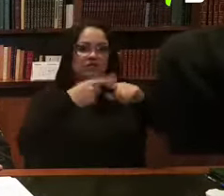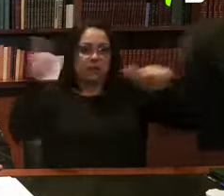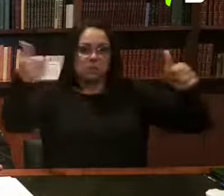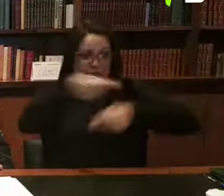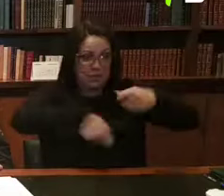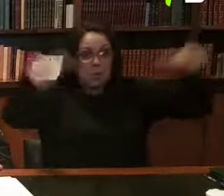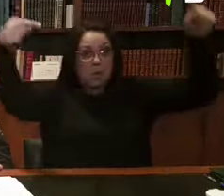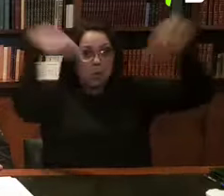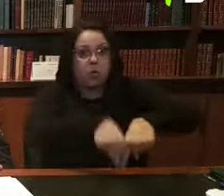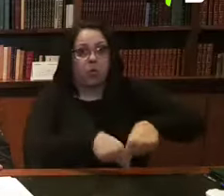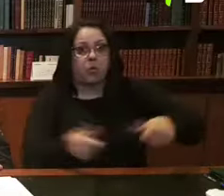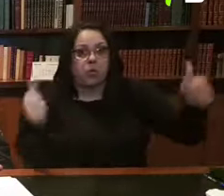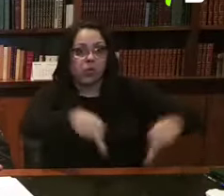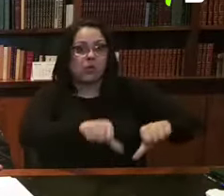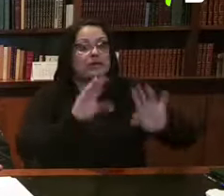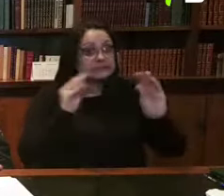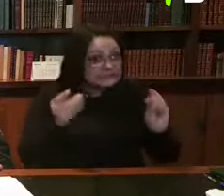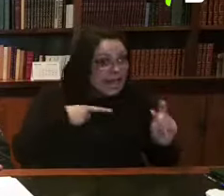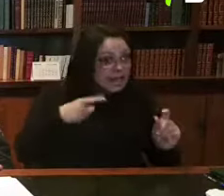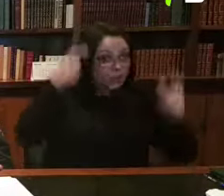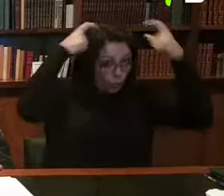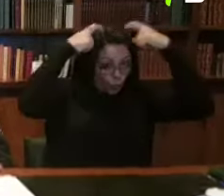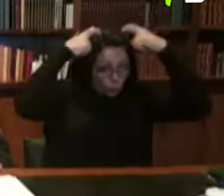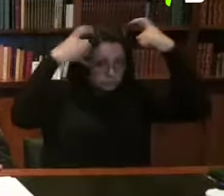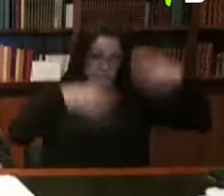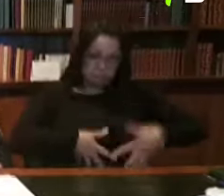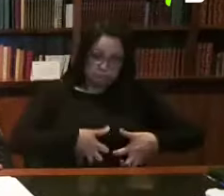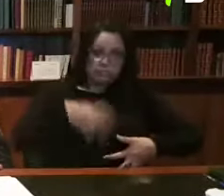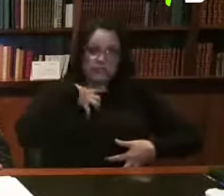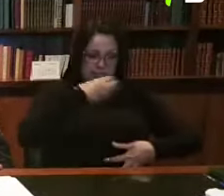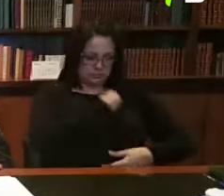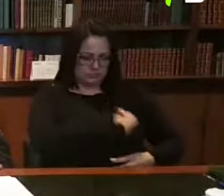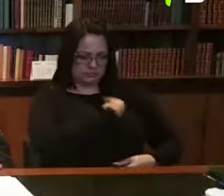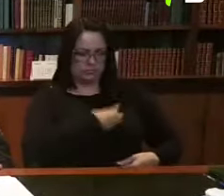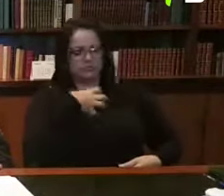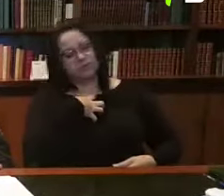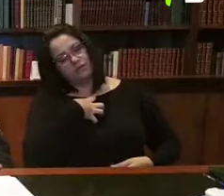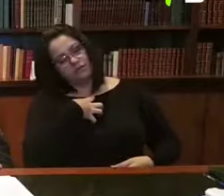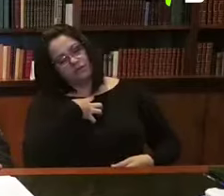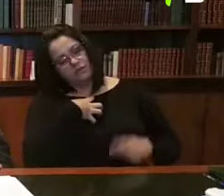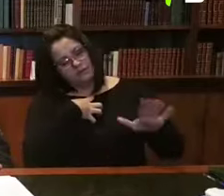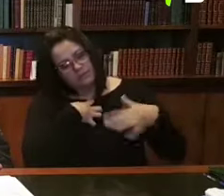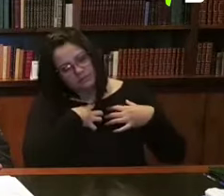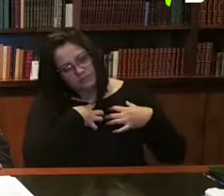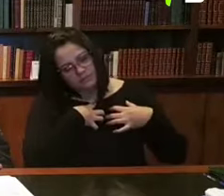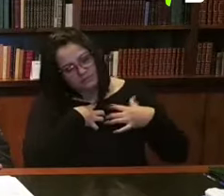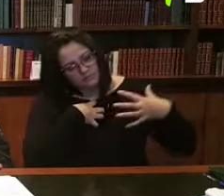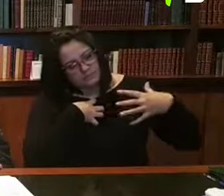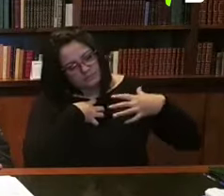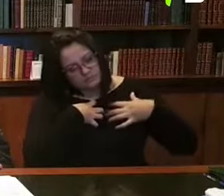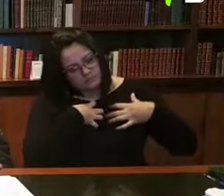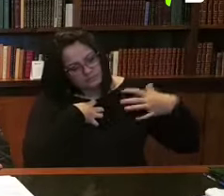então se ele tá com os sinais vitais ainda preservado e a qualquer momento começa a se mexer aparentemente bateu no